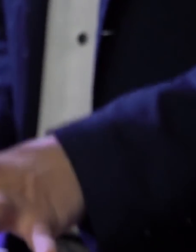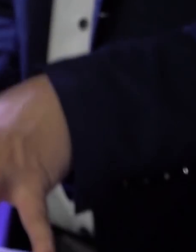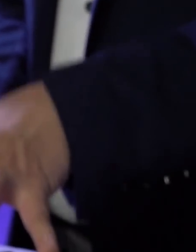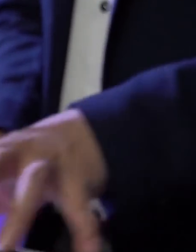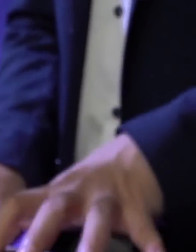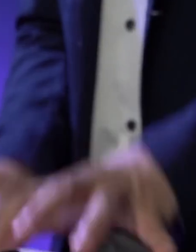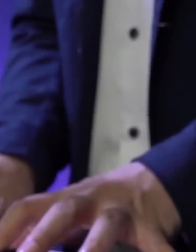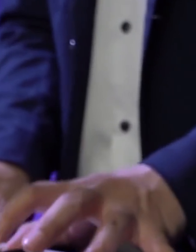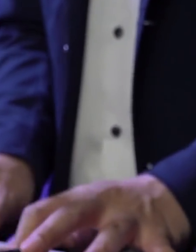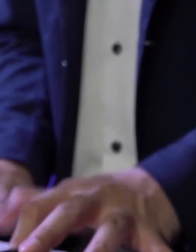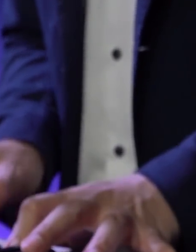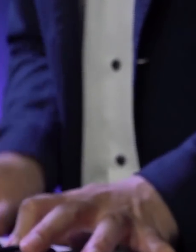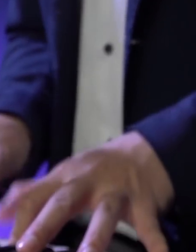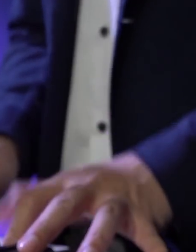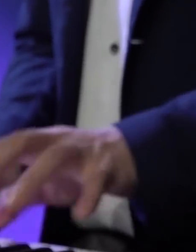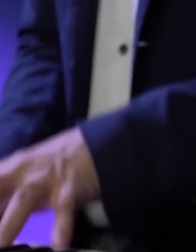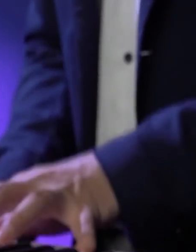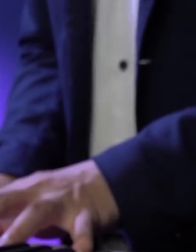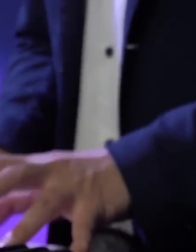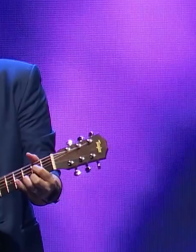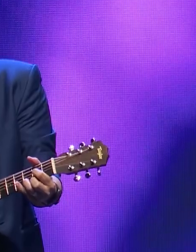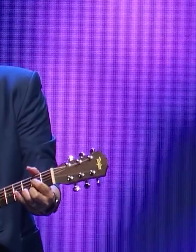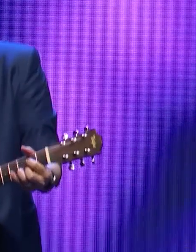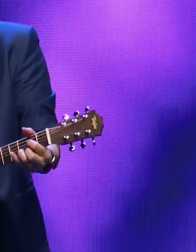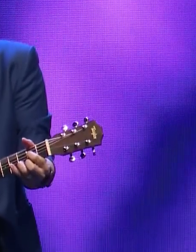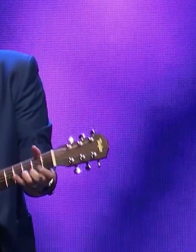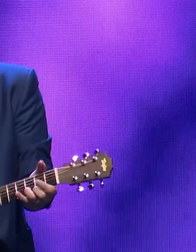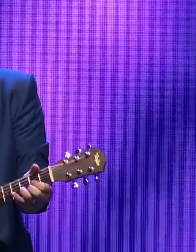mulia, Kau hadir di sini,